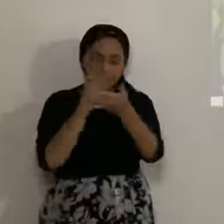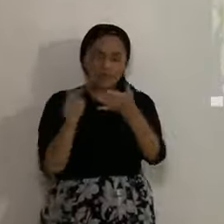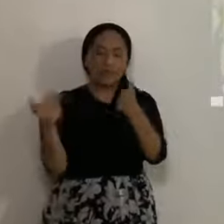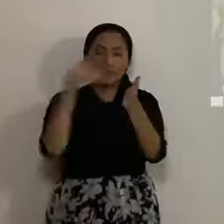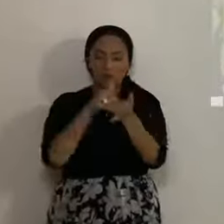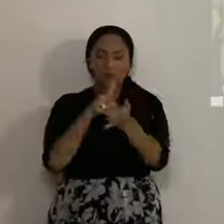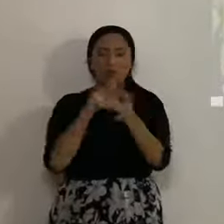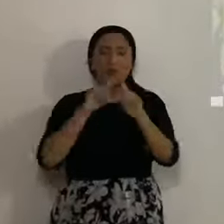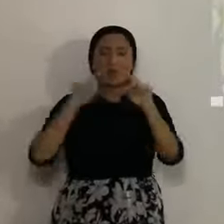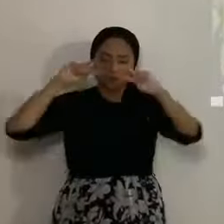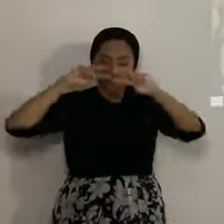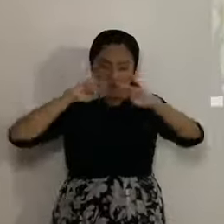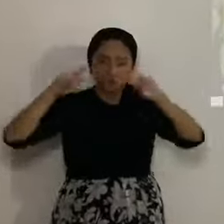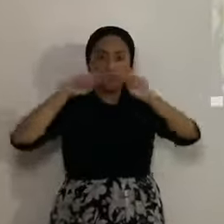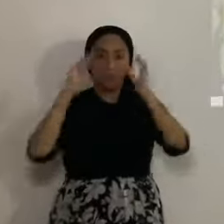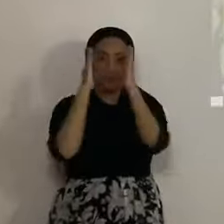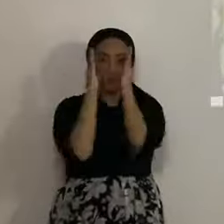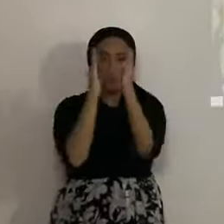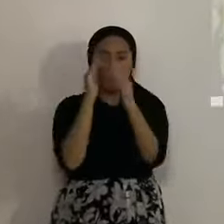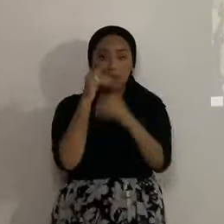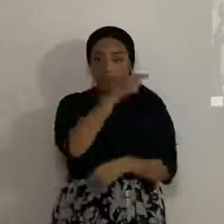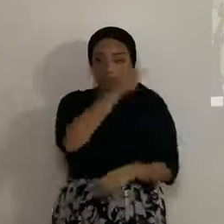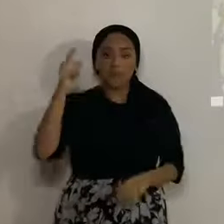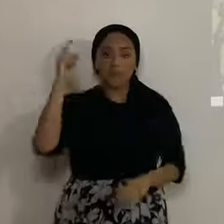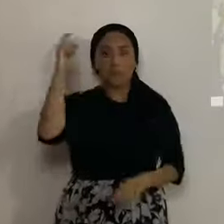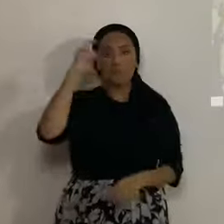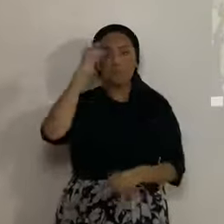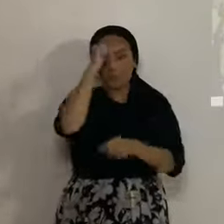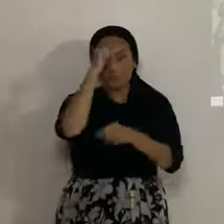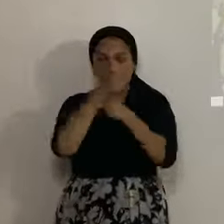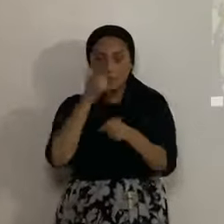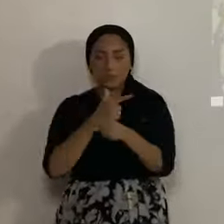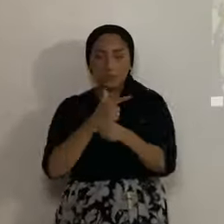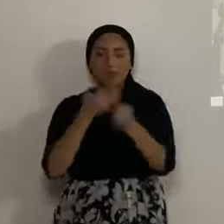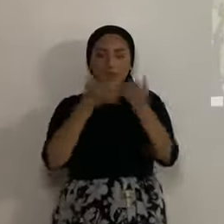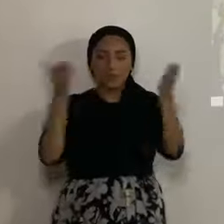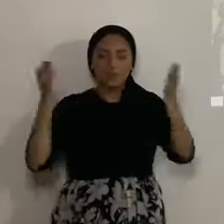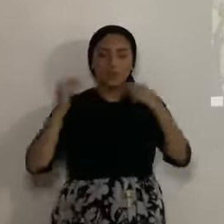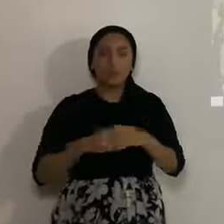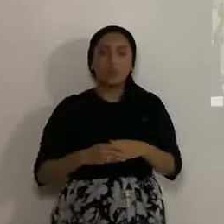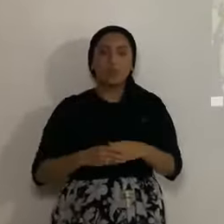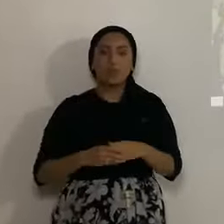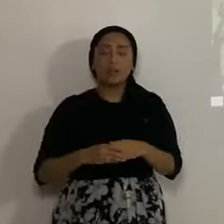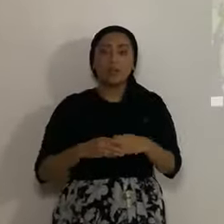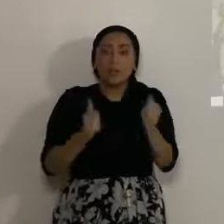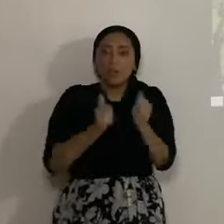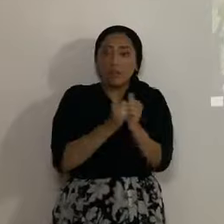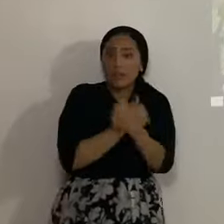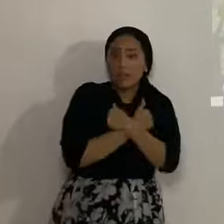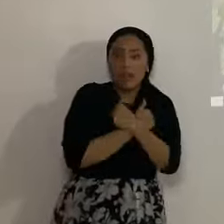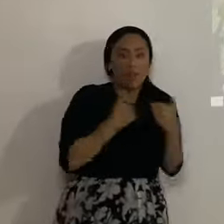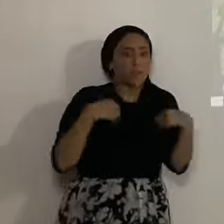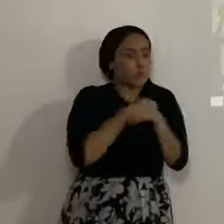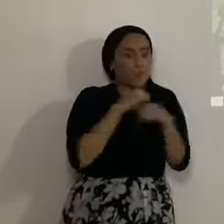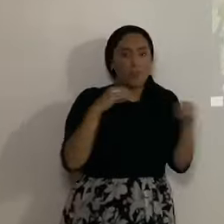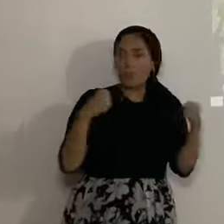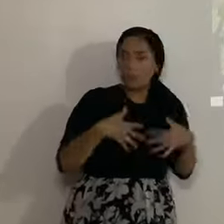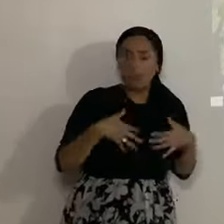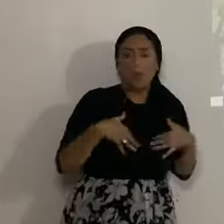analicemos bien, ustedes son inteligentes, amados hermanos, amadas y hermanas, en el amor, no hay temor,